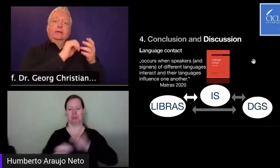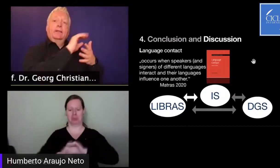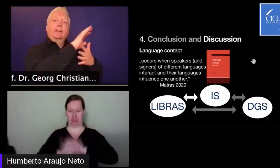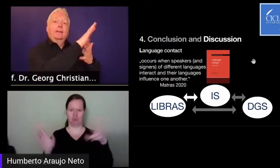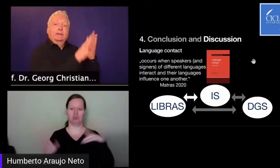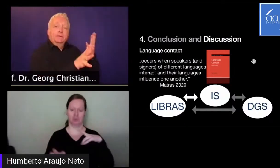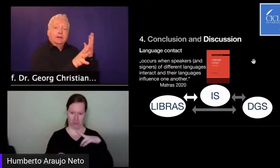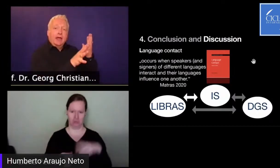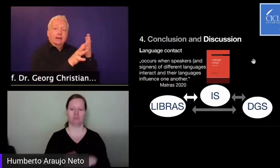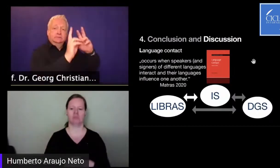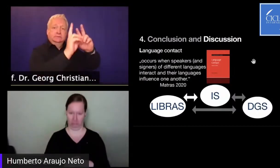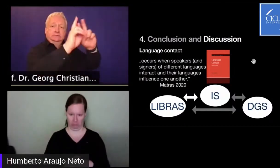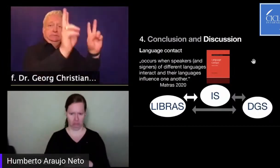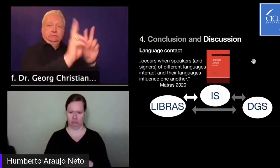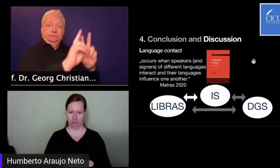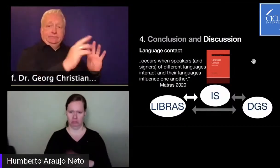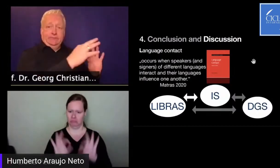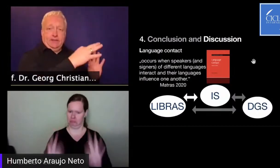linguísticas.